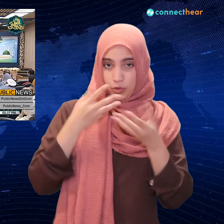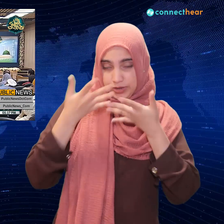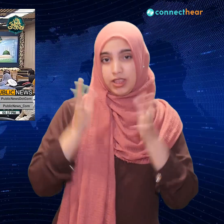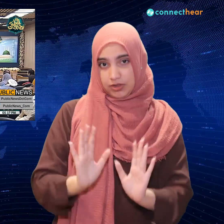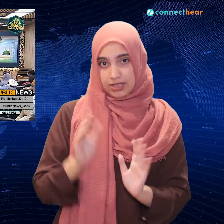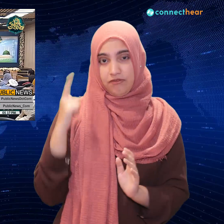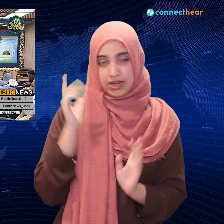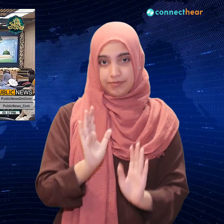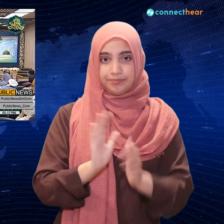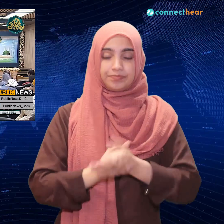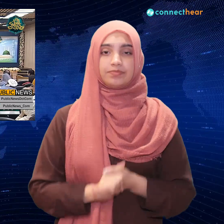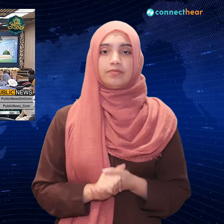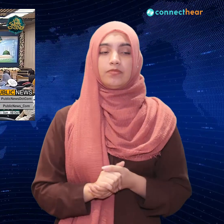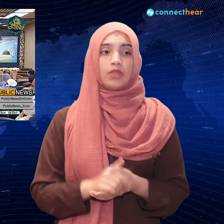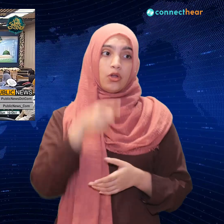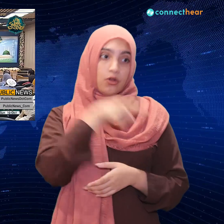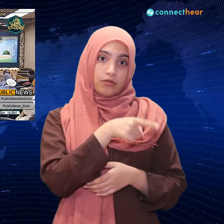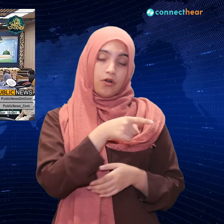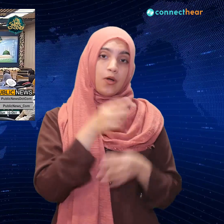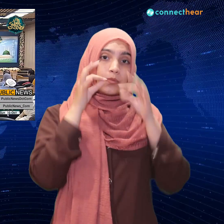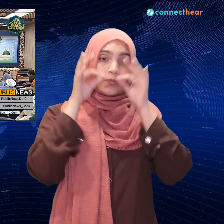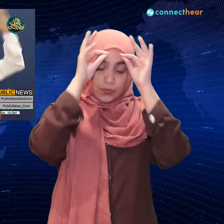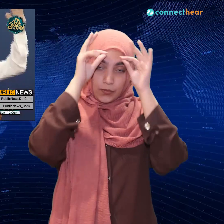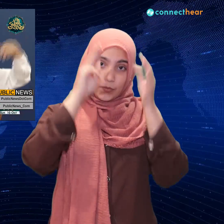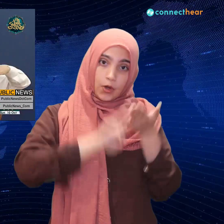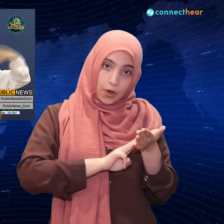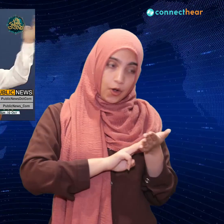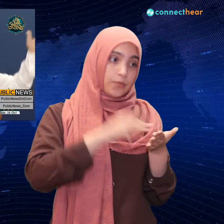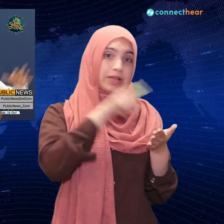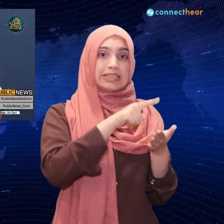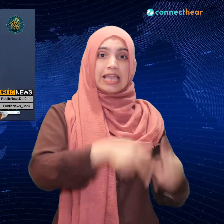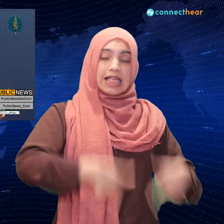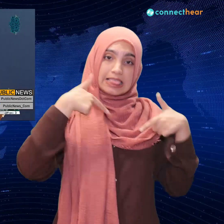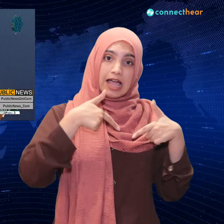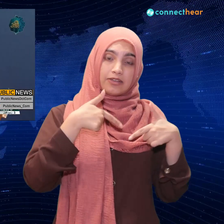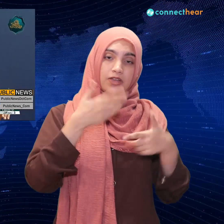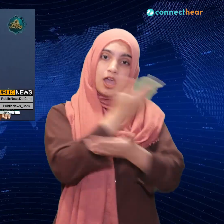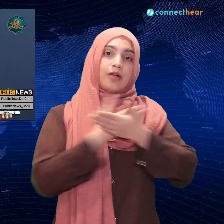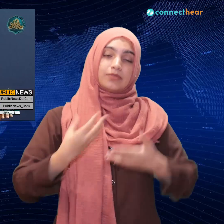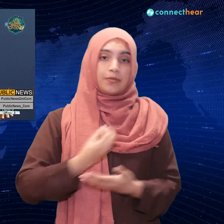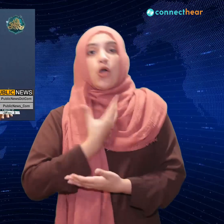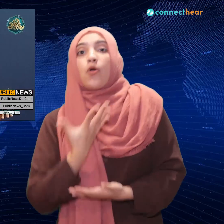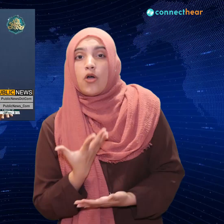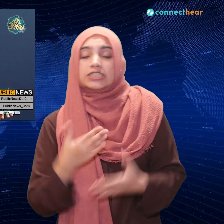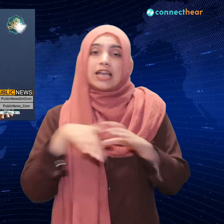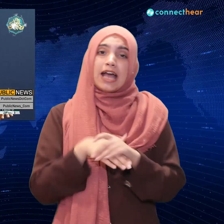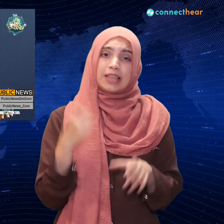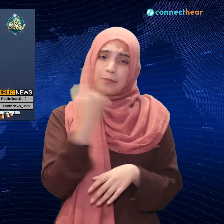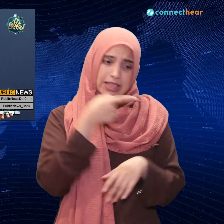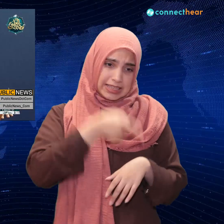زندگی، ہم ربیع الاول بناتے ہیں، ہم خوشیاں مناتے ہیں، ہم پٹاخے آتش بازی ہو جاتی ہے، لیکن کیا ان